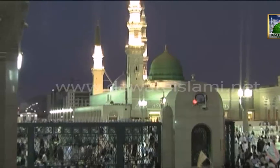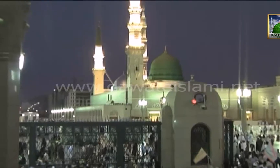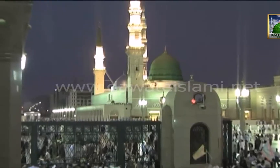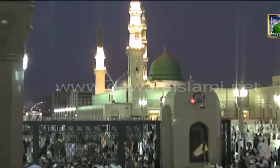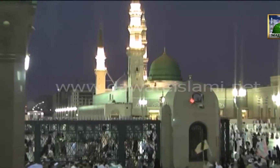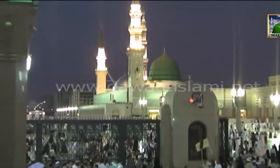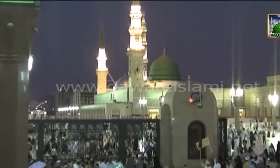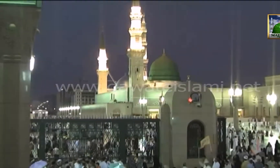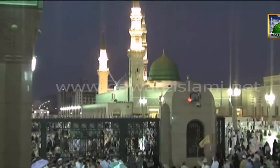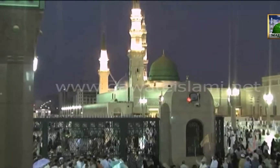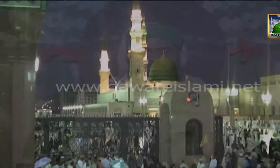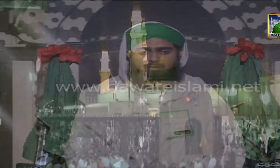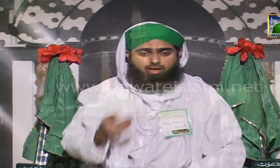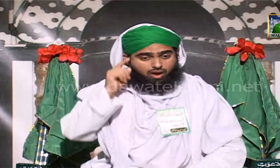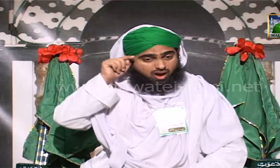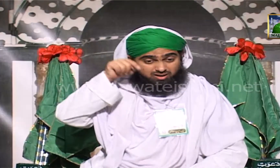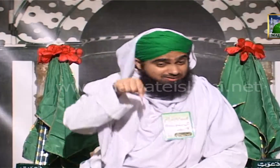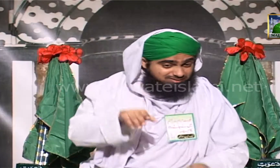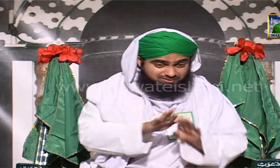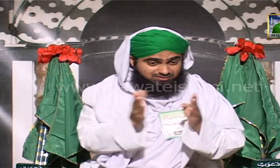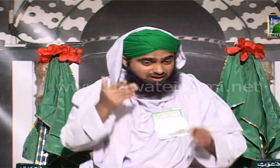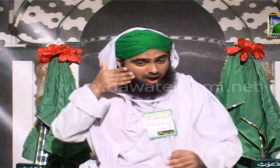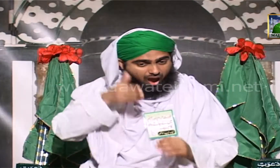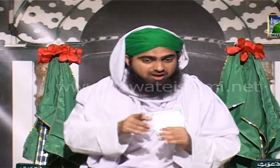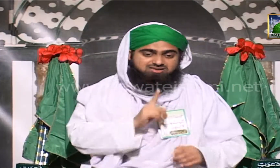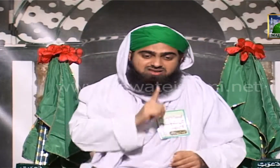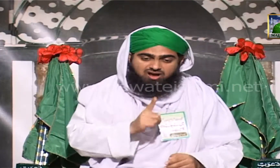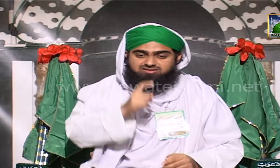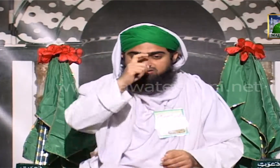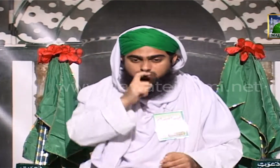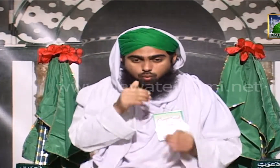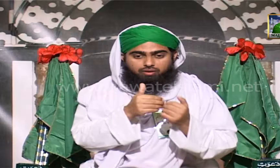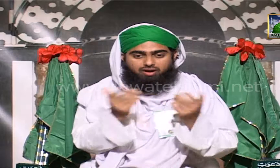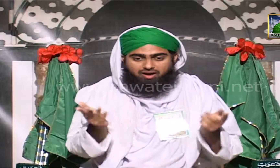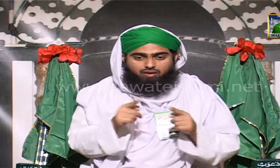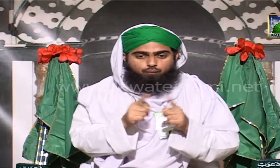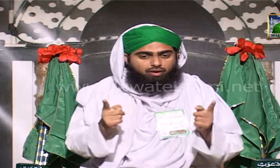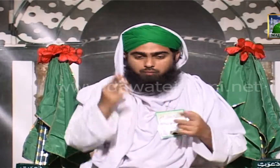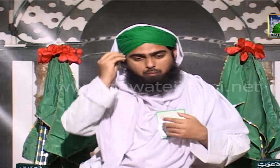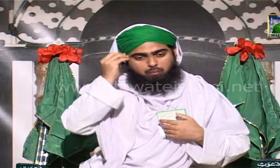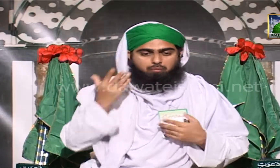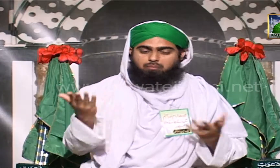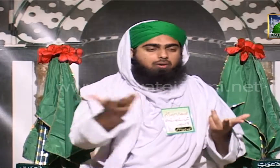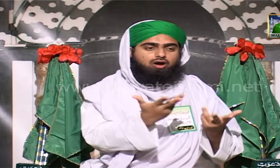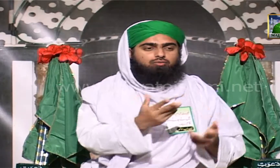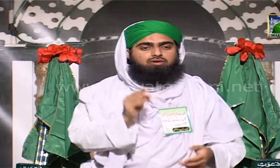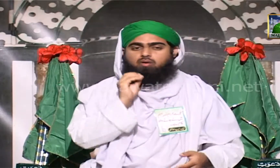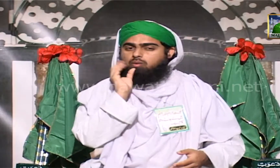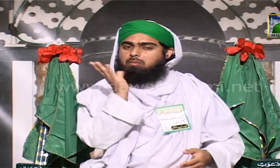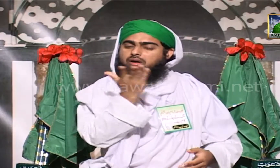عوام کہ تحقیق کرے, اس کی تہ تک پہنچے کہ اصل حقیقت کی آواز سنی سنائی میں لوگ بولتے ہیں, لوگ بولتے ہیں, لوگ بولتے ہیں, ایک دم افواہ